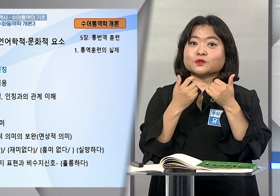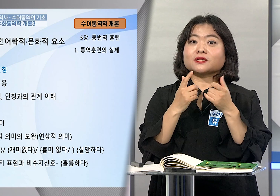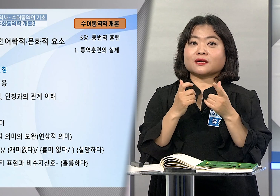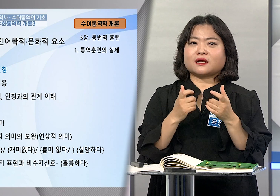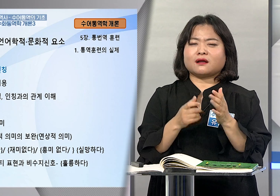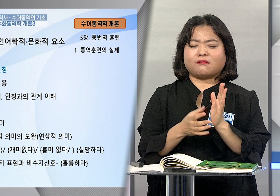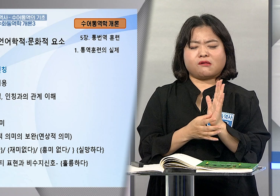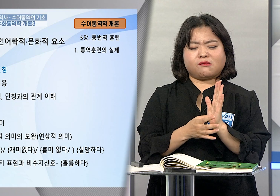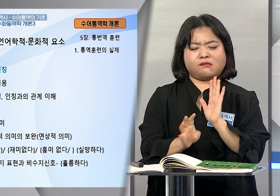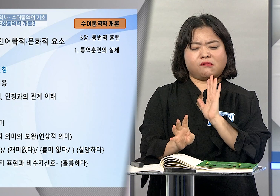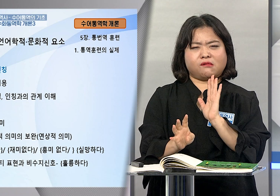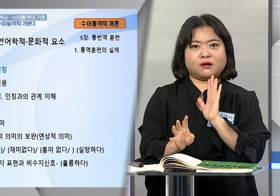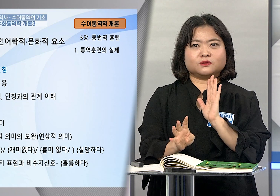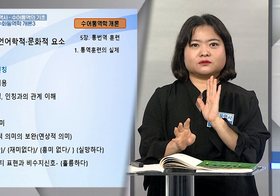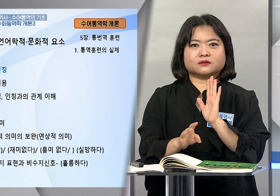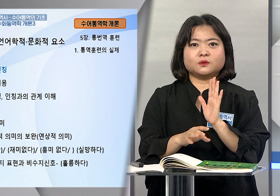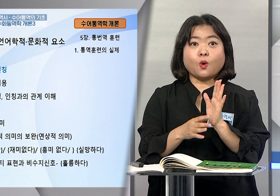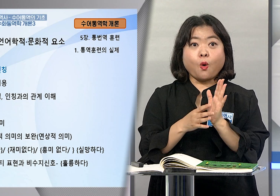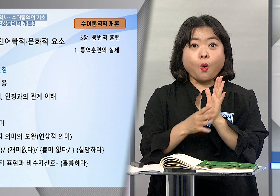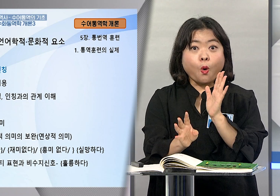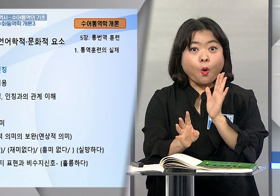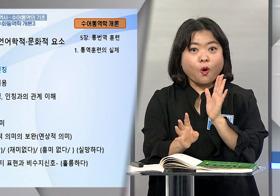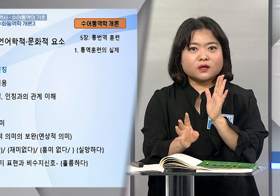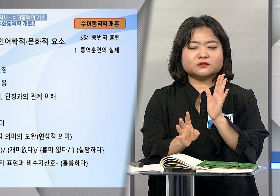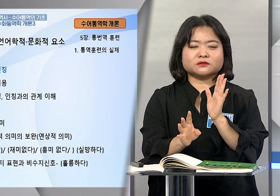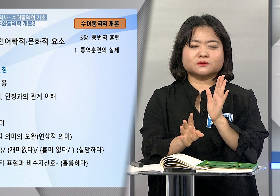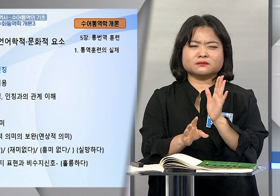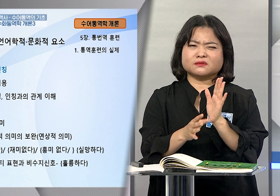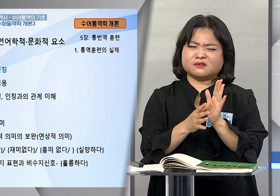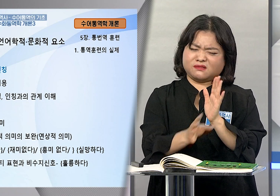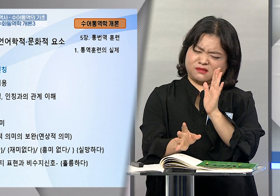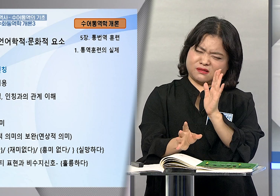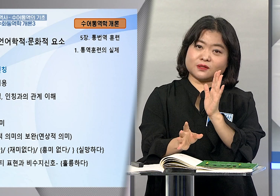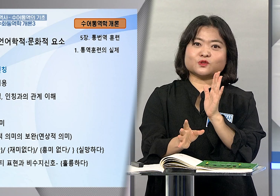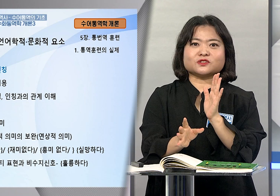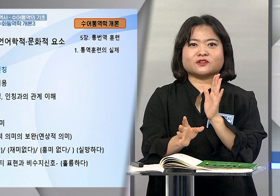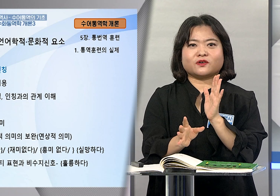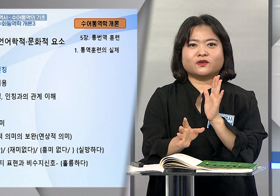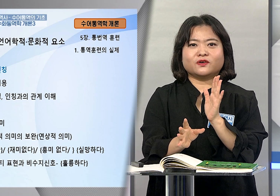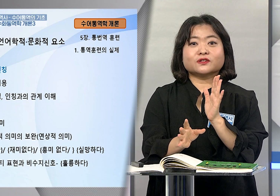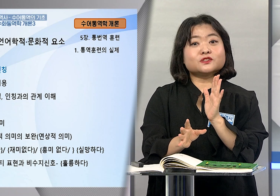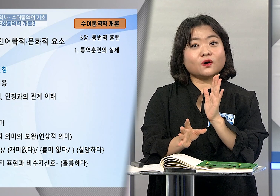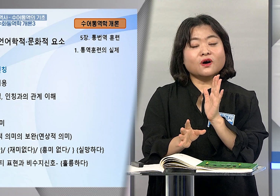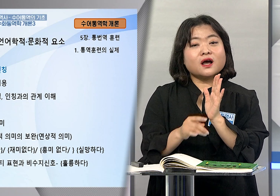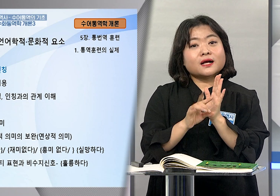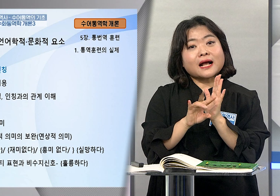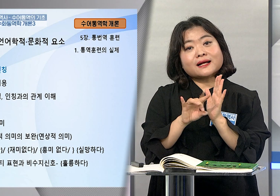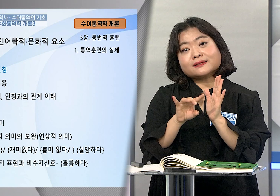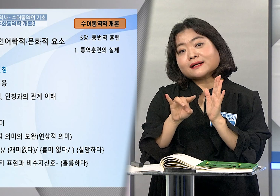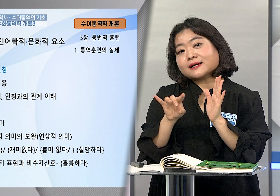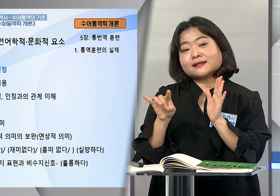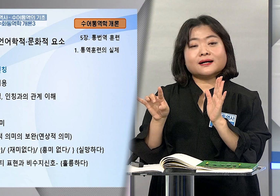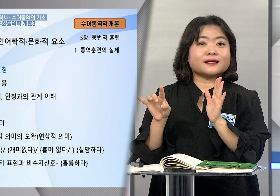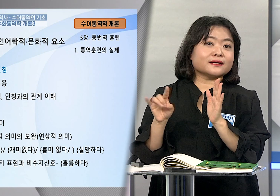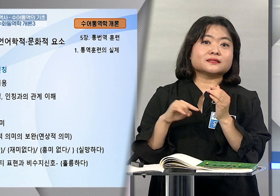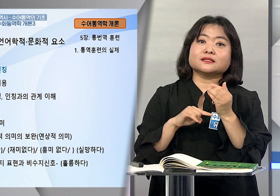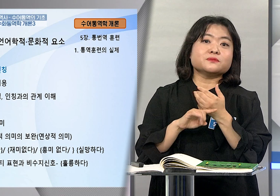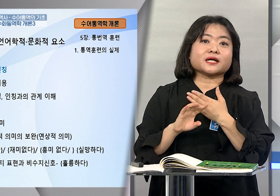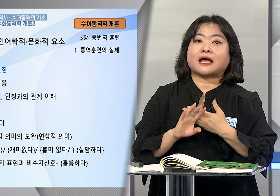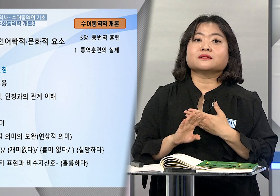따라 달라요. 할 수도 있고, 할 수도 있고, 할 수도 있어요. 그렇죠? 각각의 의미가